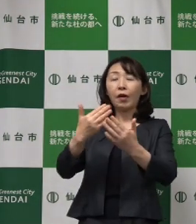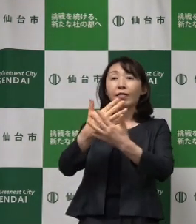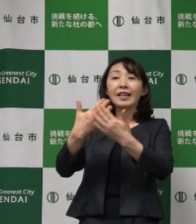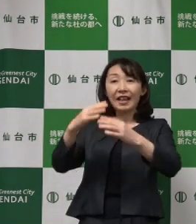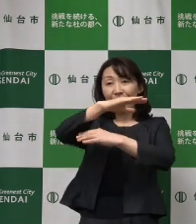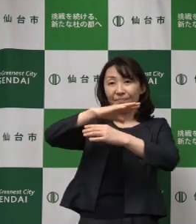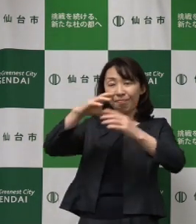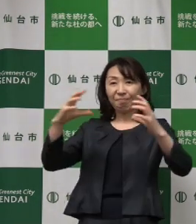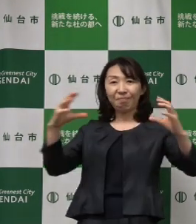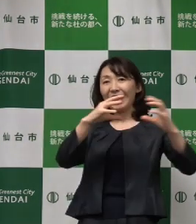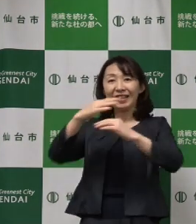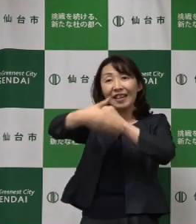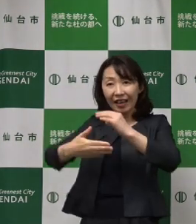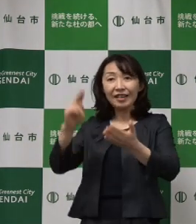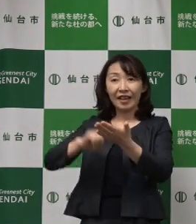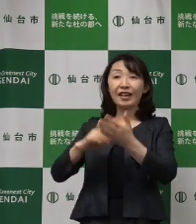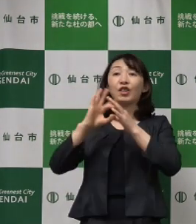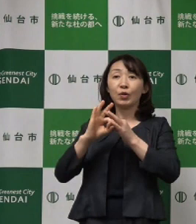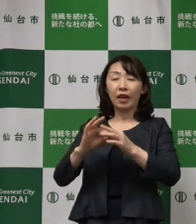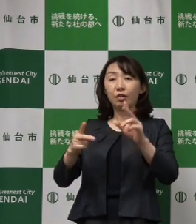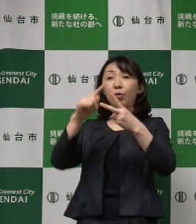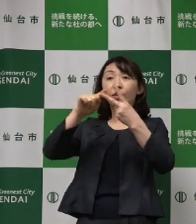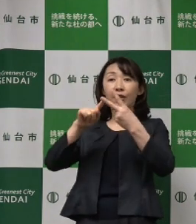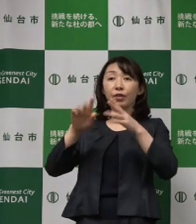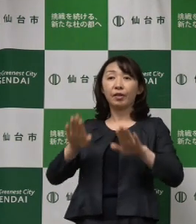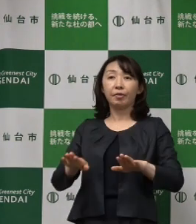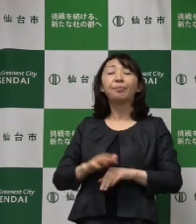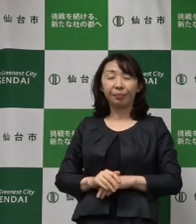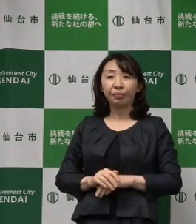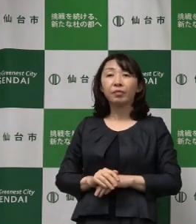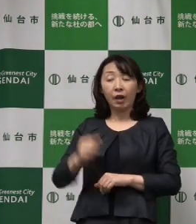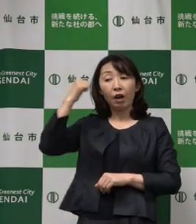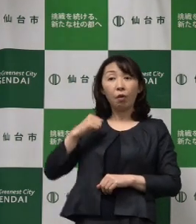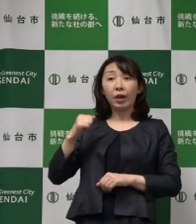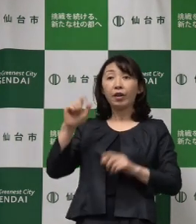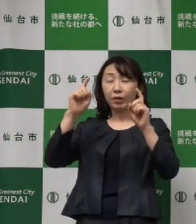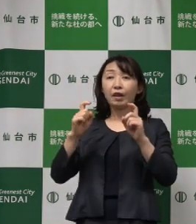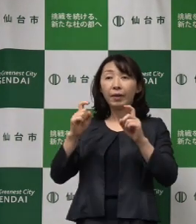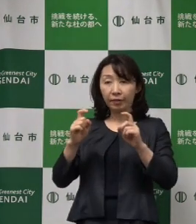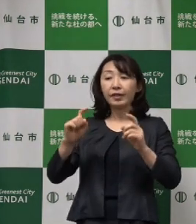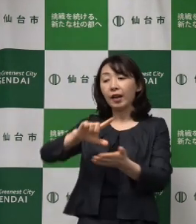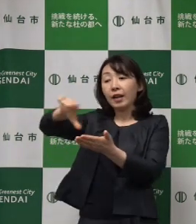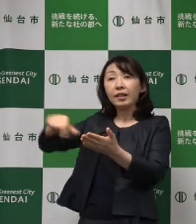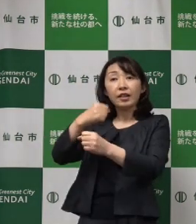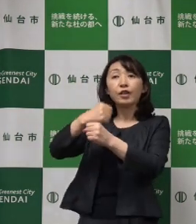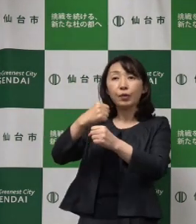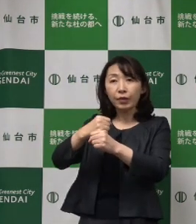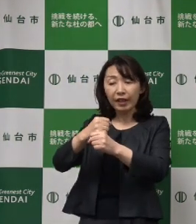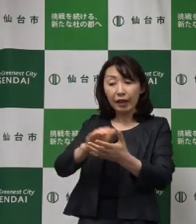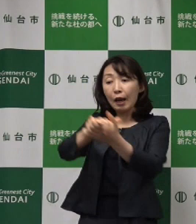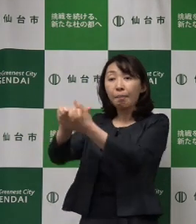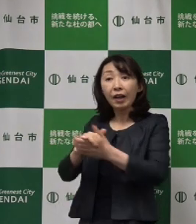では市長お願いいたします。 はい、おはようございます。地域づくりパートナープロジェクトを今年度から始動